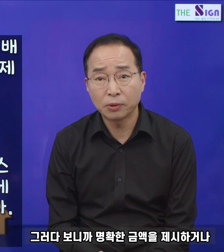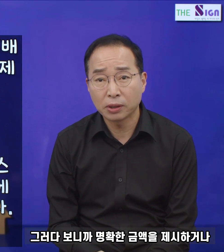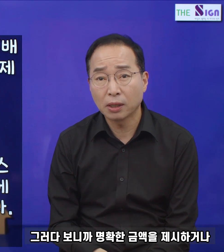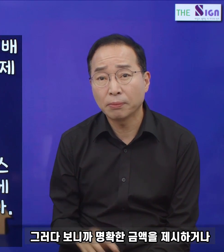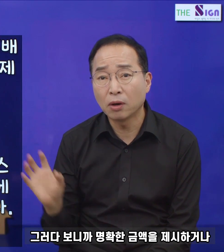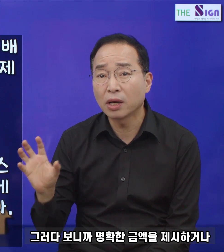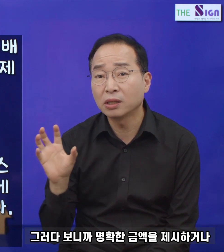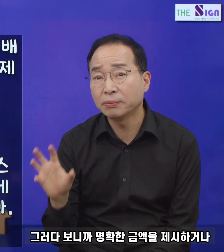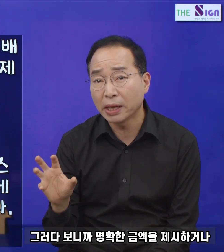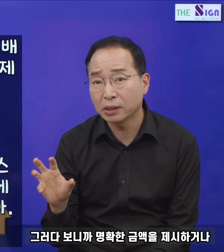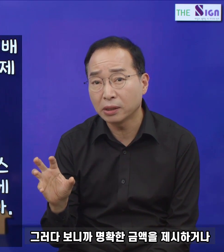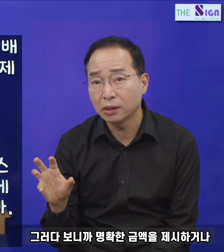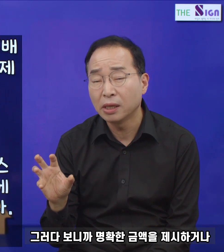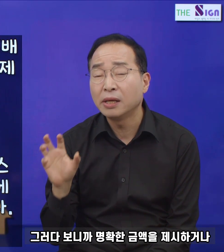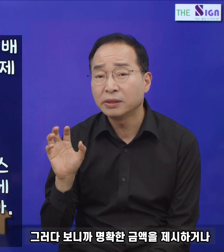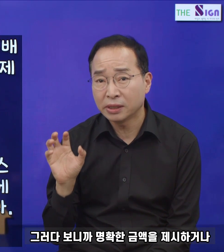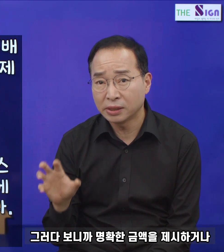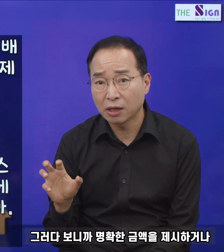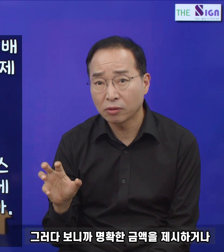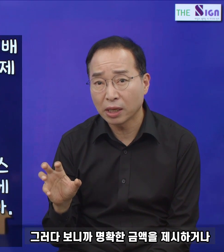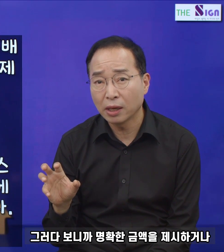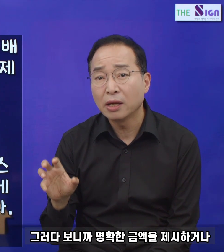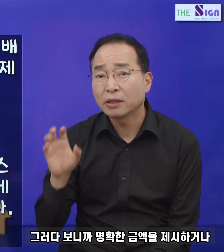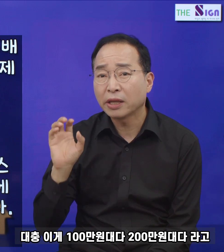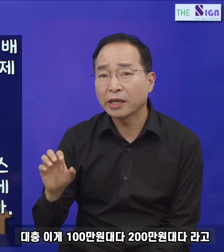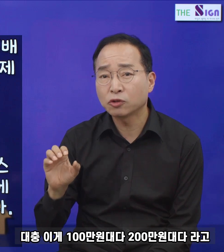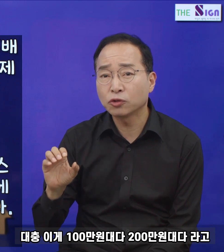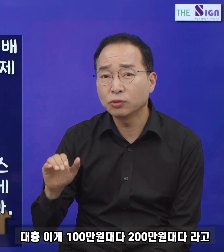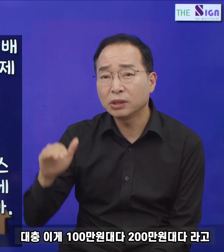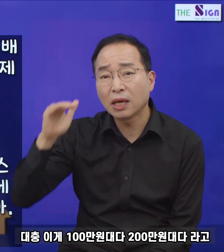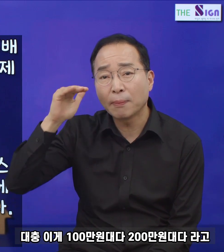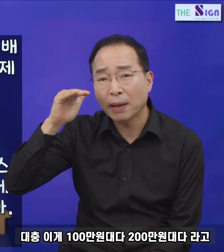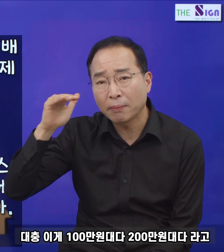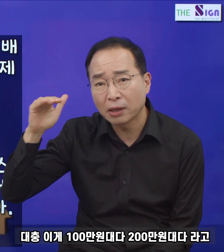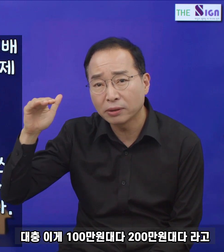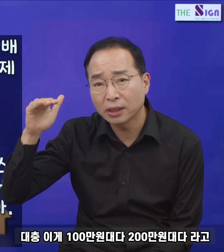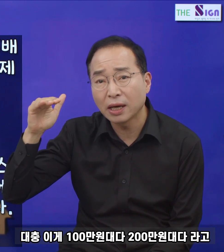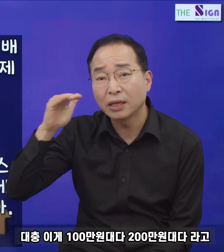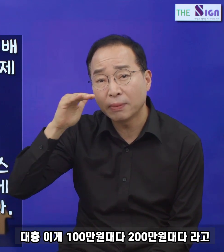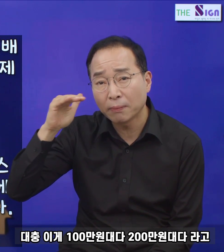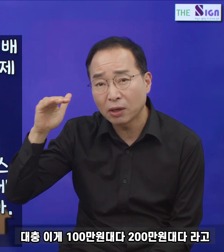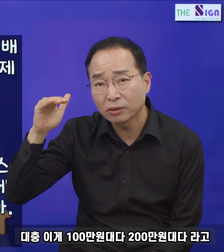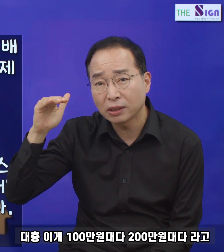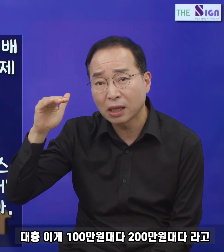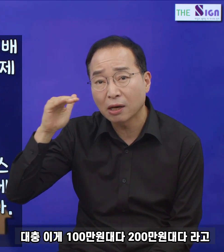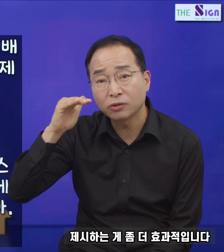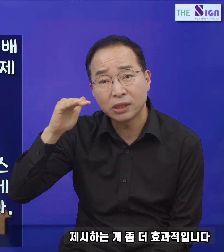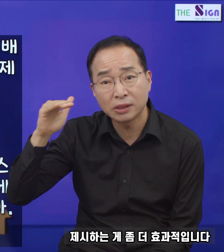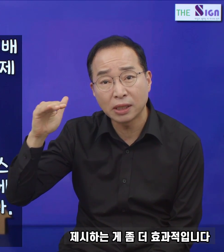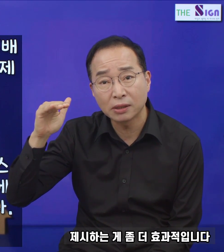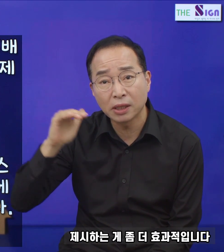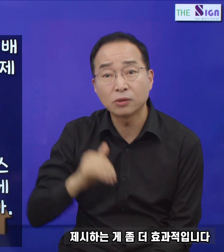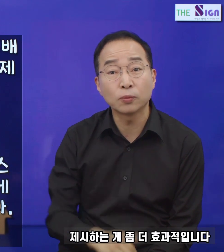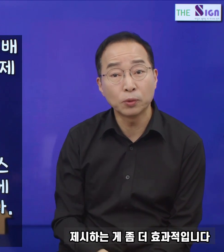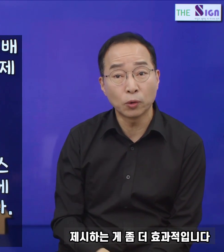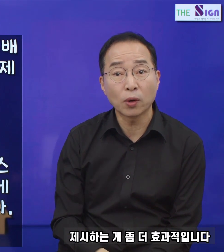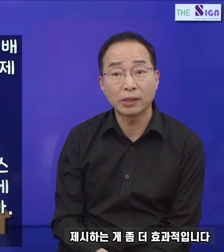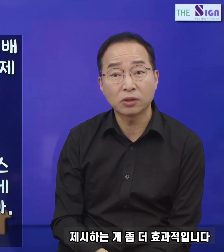보니까 명확한 금액을 제시하거나 대충 이게 100만원대다, 200만원대다 라고 제시하는 게 좀 더